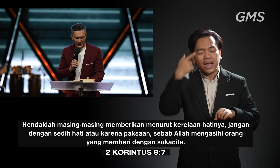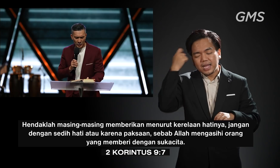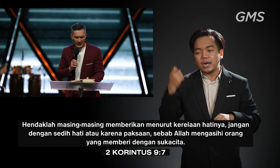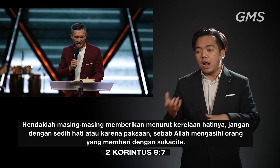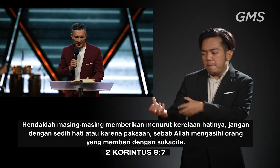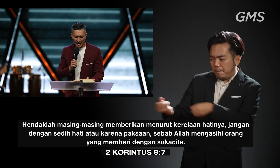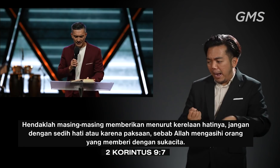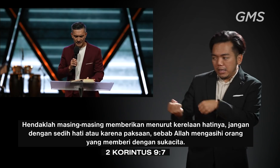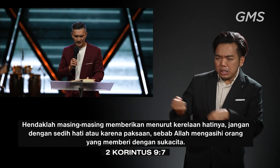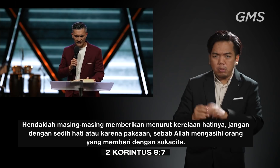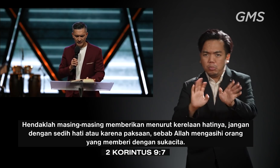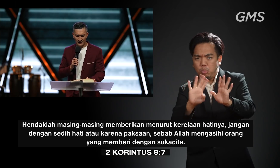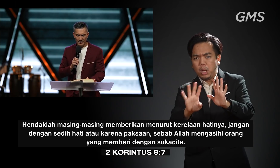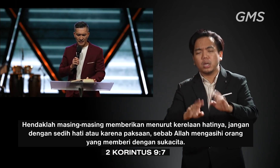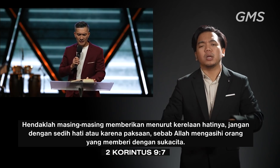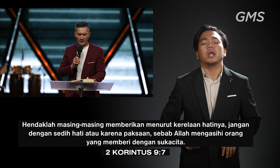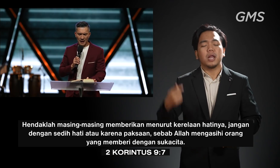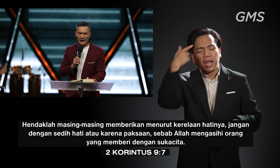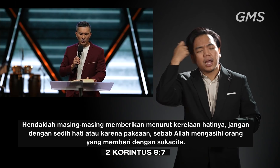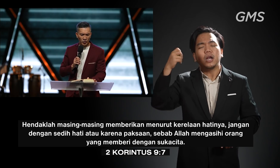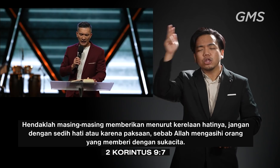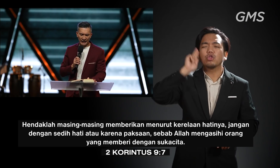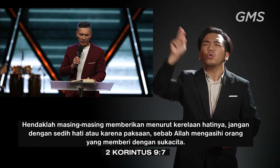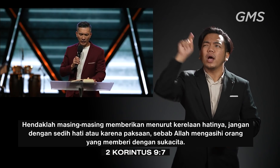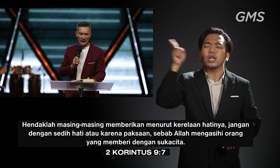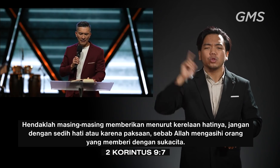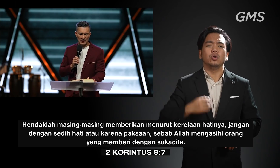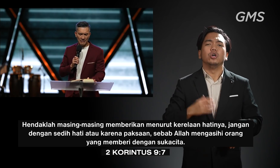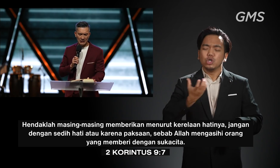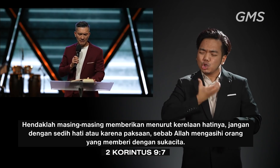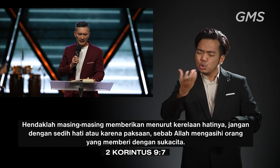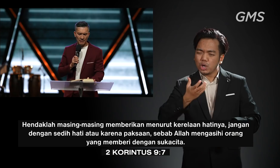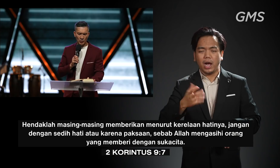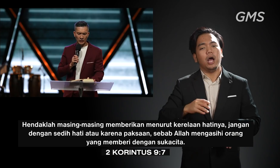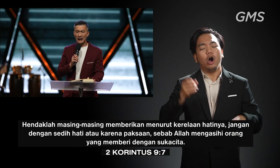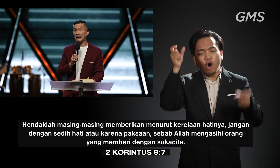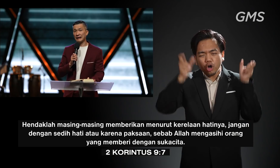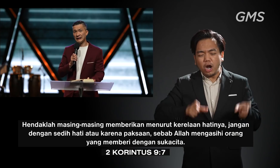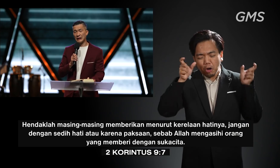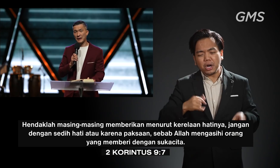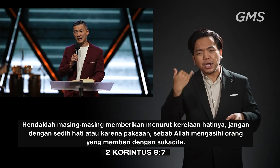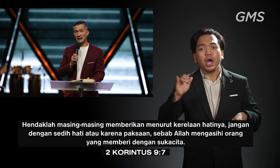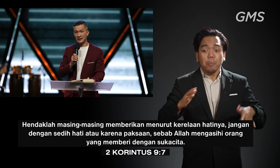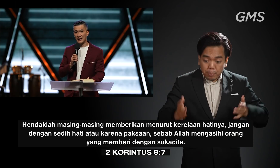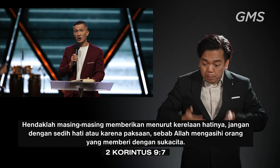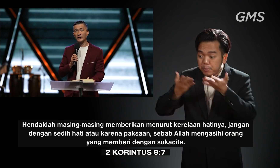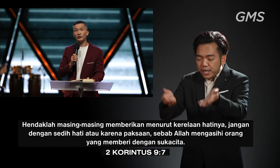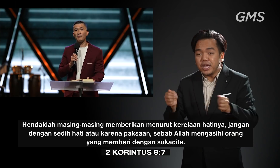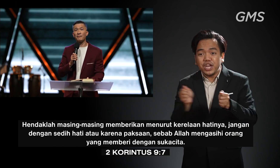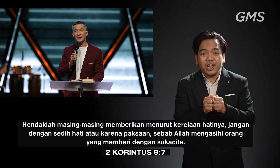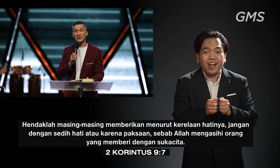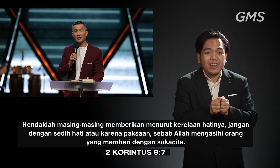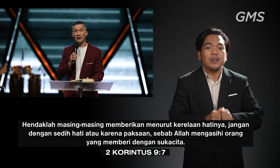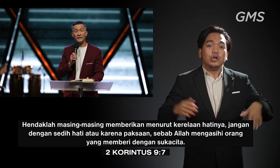memberi dengan sukacita. Ayat 7 tadi itu hendaklah masing-masing memberikan menurut kerelaan hatinya, dalam bahasa Inggrisnya according to